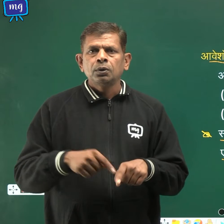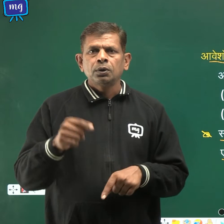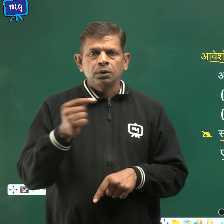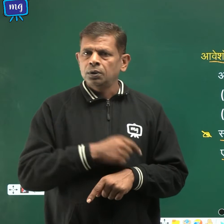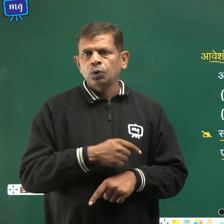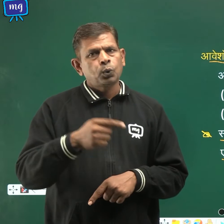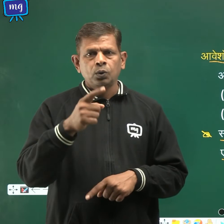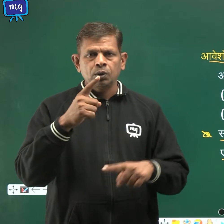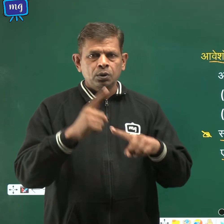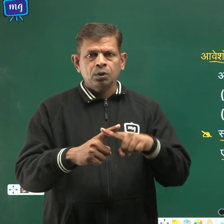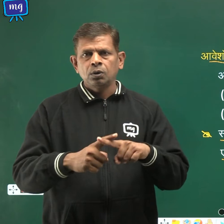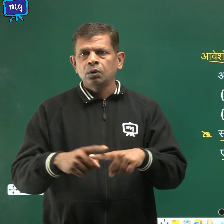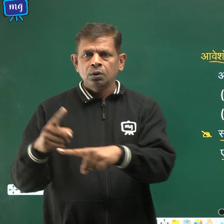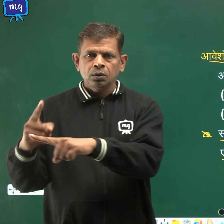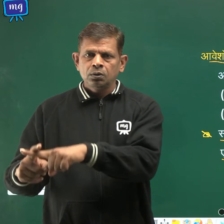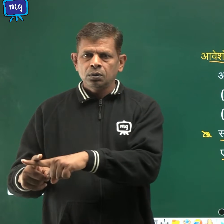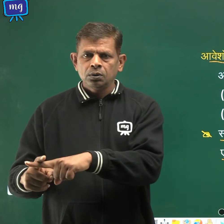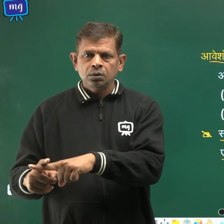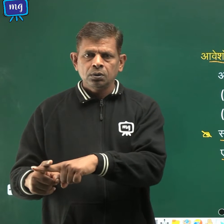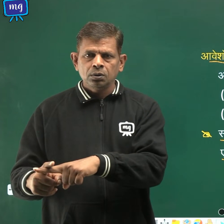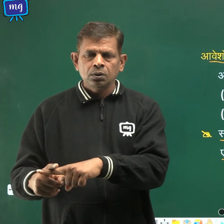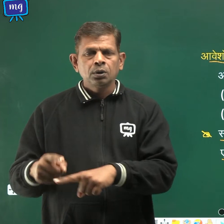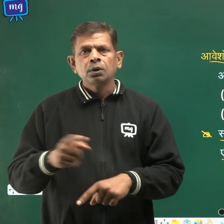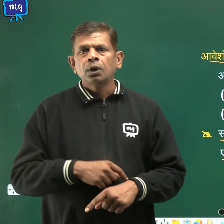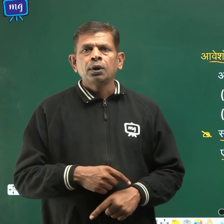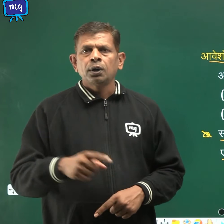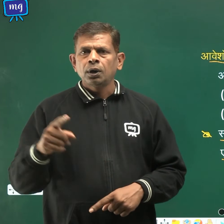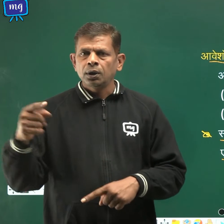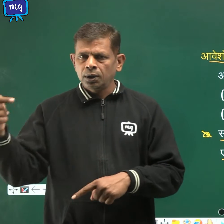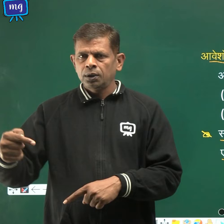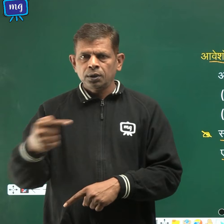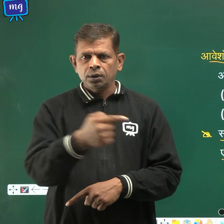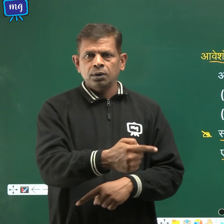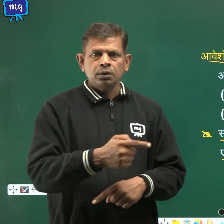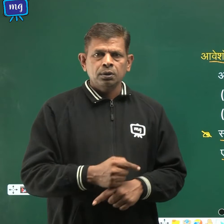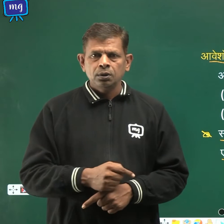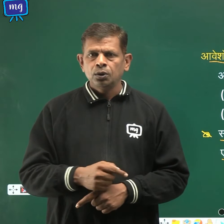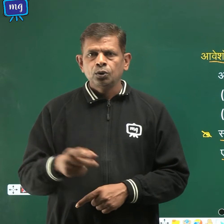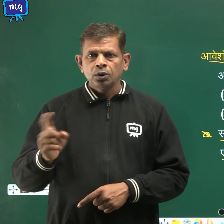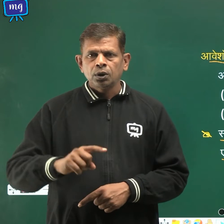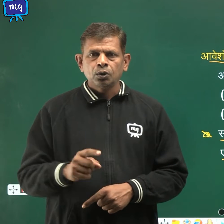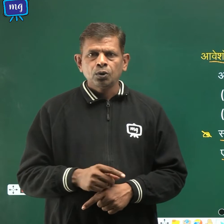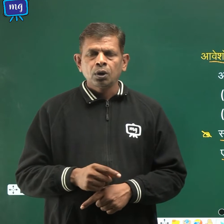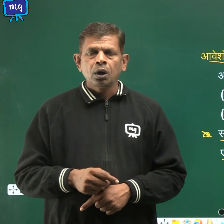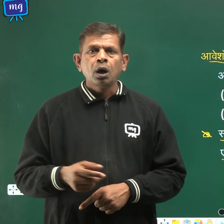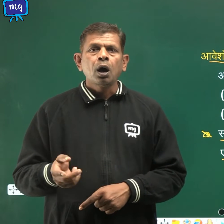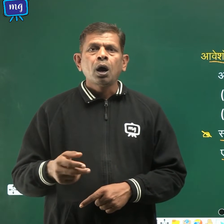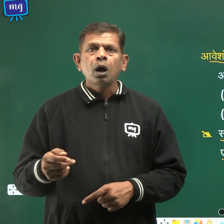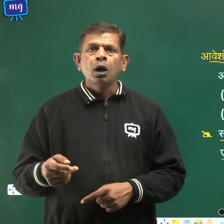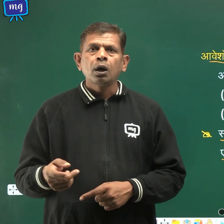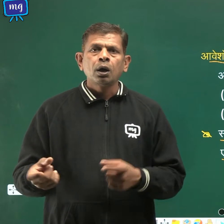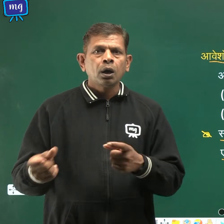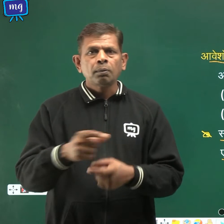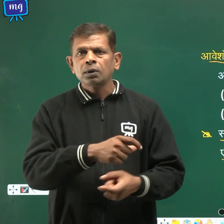धनात्मक आवेश है दोनों ही वस्तुओं का या ऋणात्मक है, तो ये दोनों आपस में एक दूसरे को